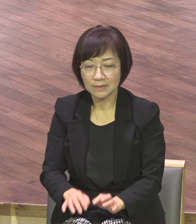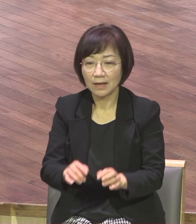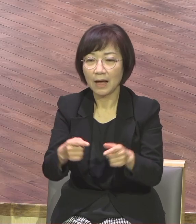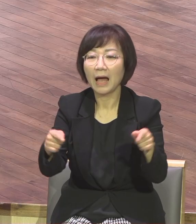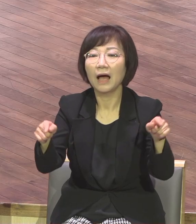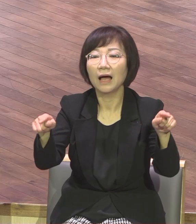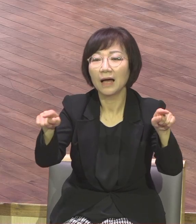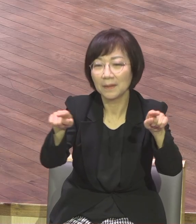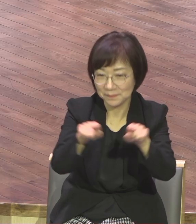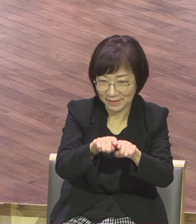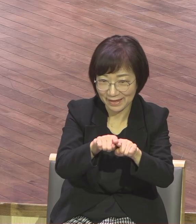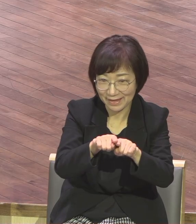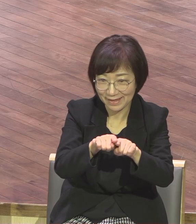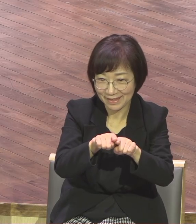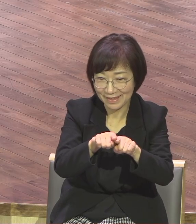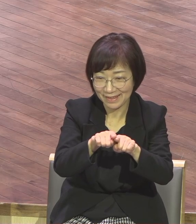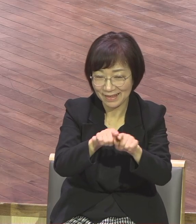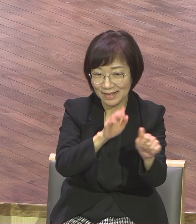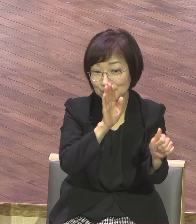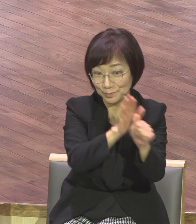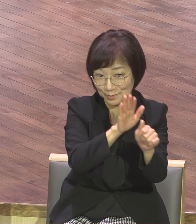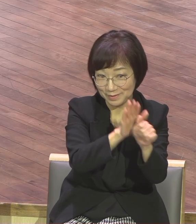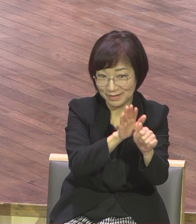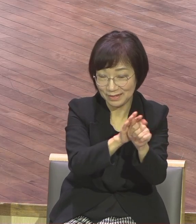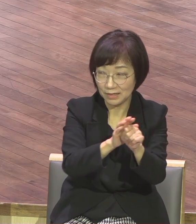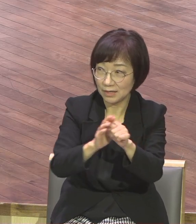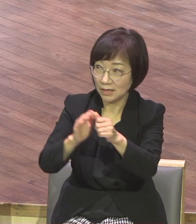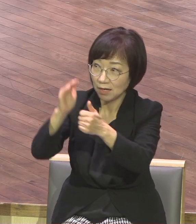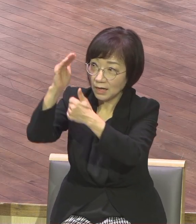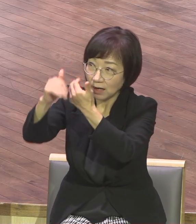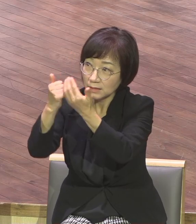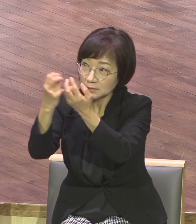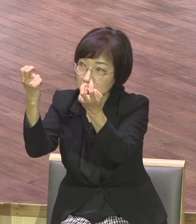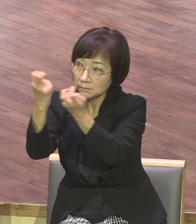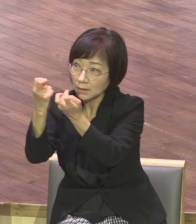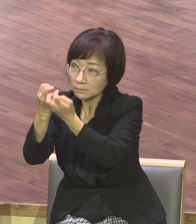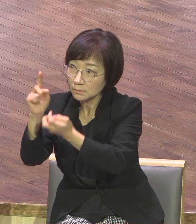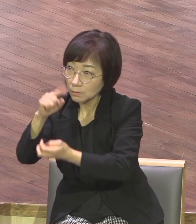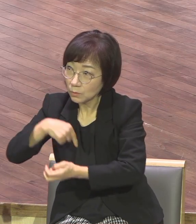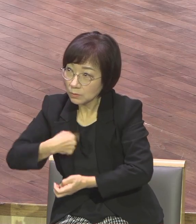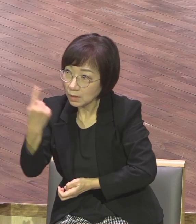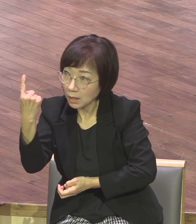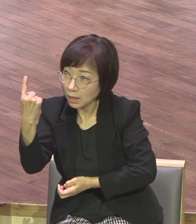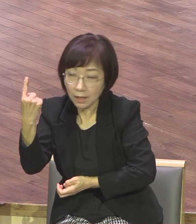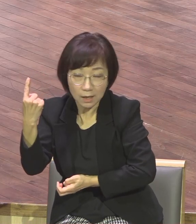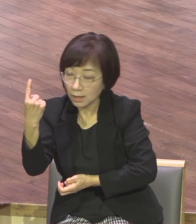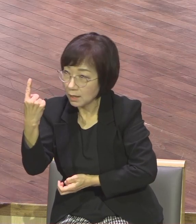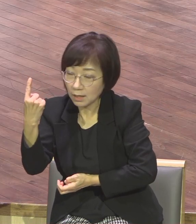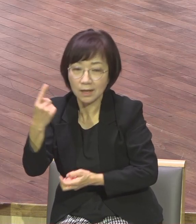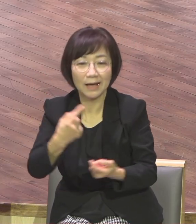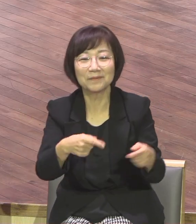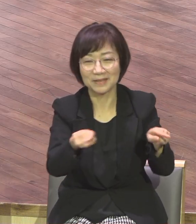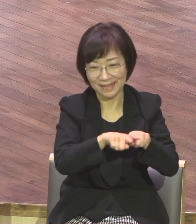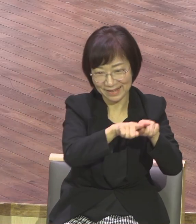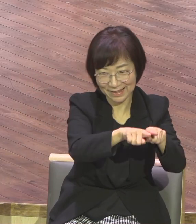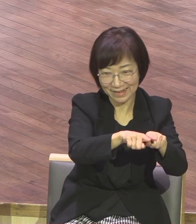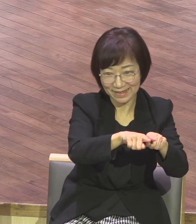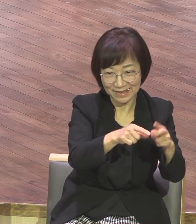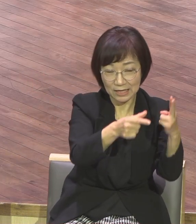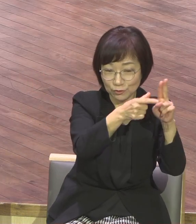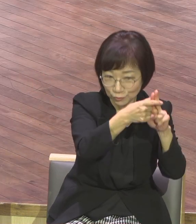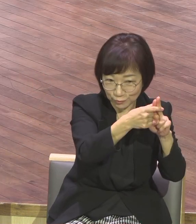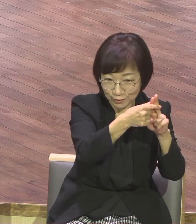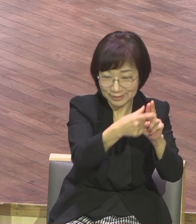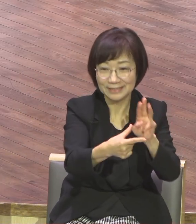함께 동역하는 것이 하나님의 방법이다. 함께 하는 것이. 이 신앙생활을 혼자 하는 게 아니에요.